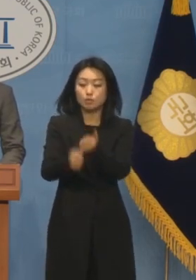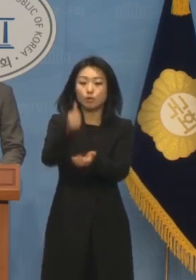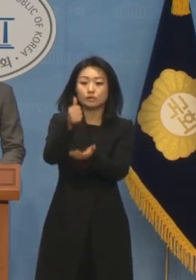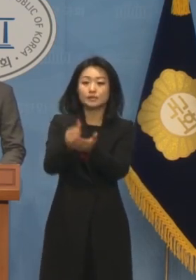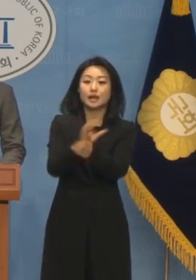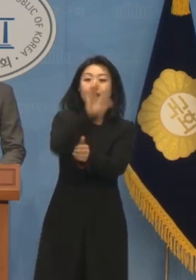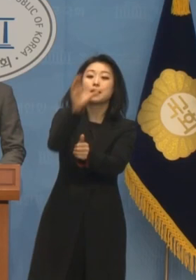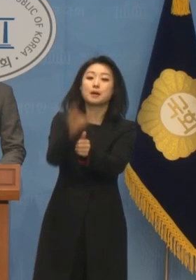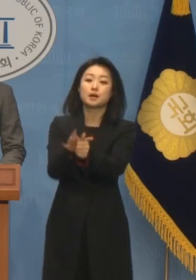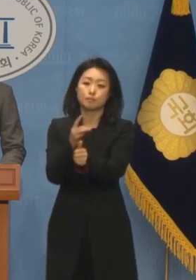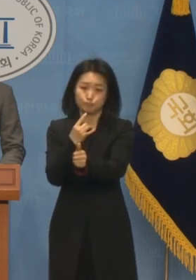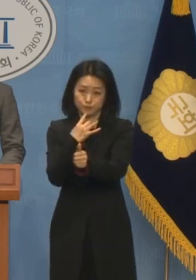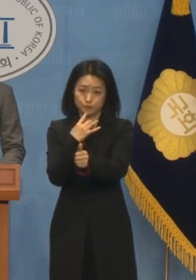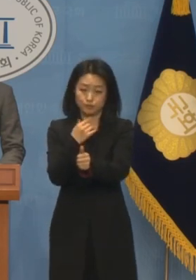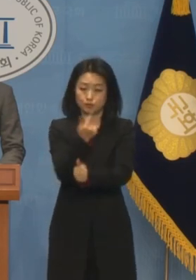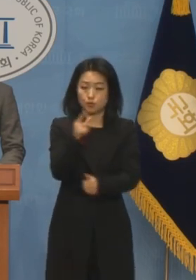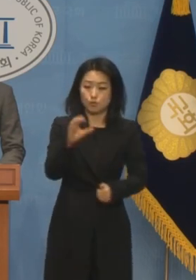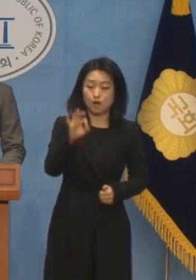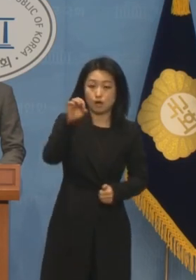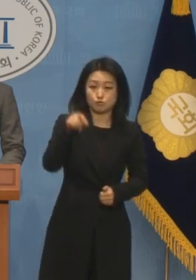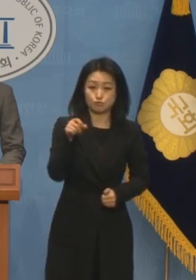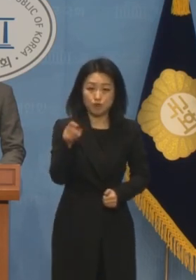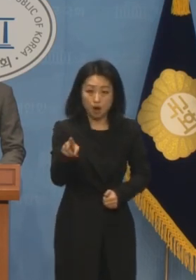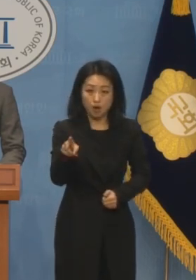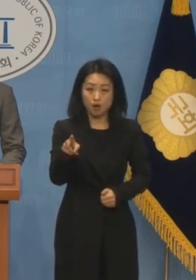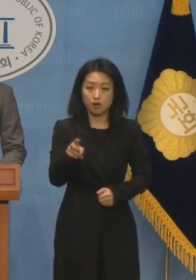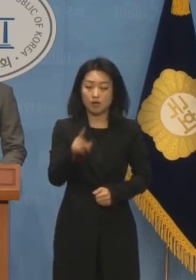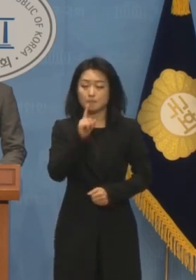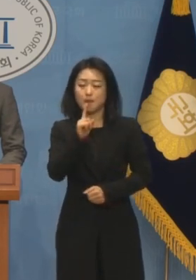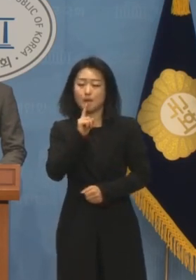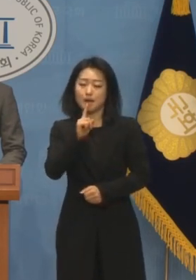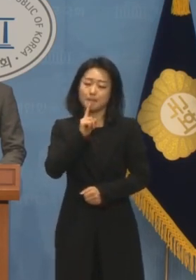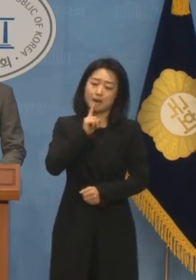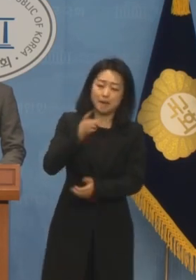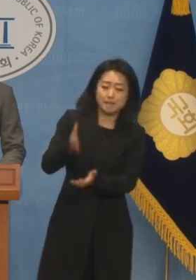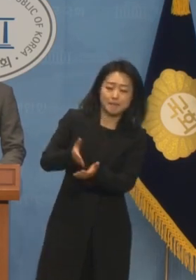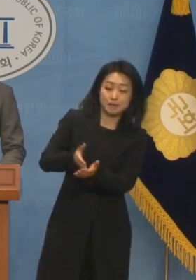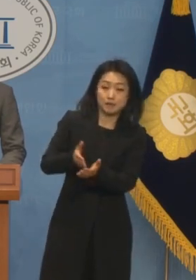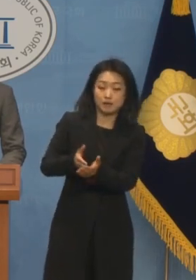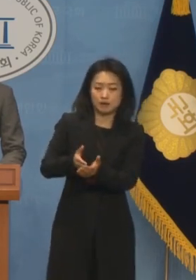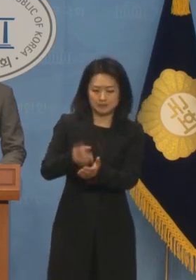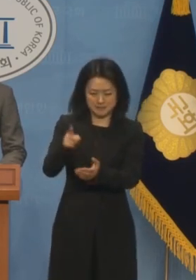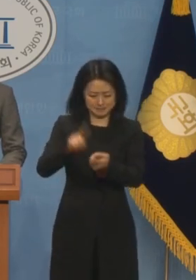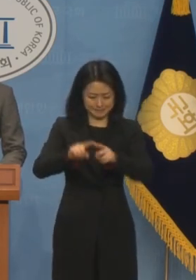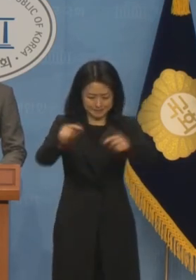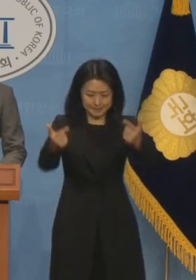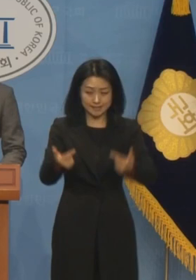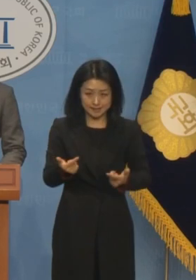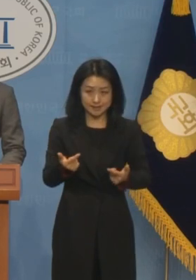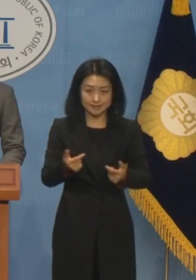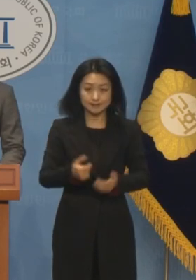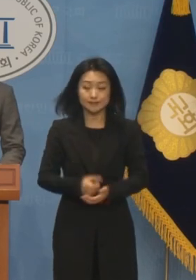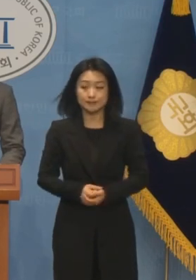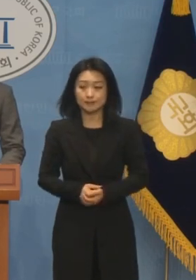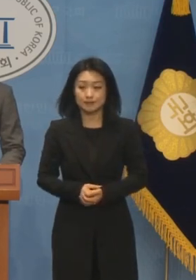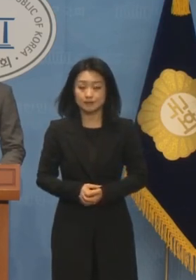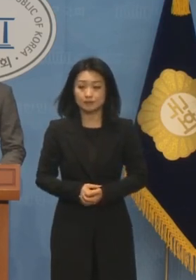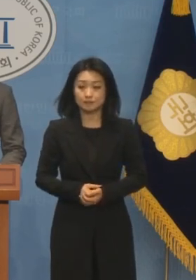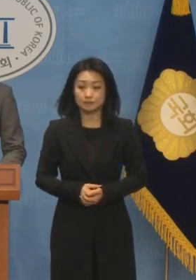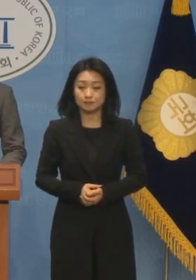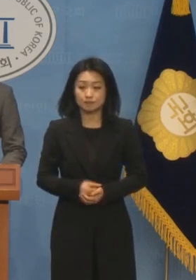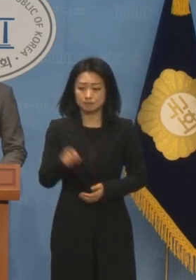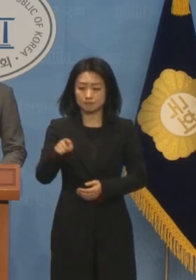위원장이 감나라 배나라 하며 언급할 사안은 더더욱 아닙니다.